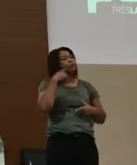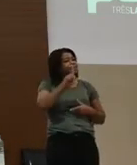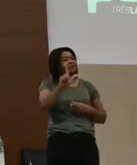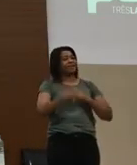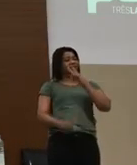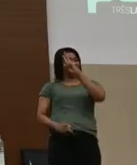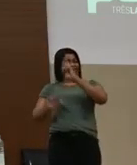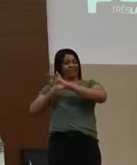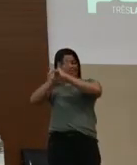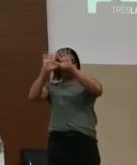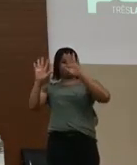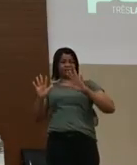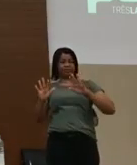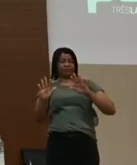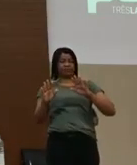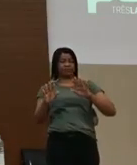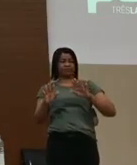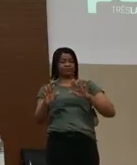Deus.